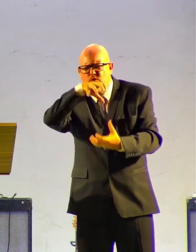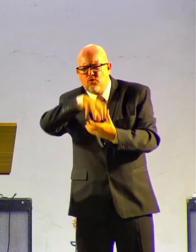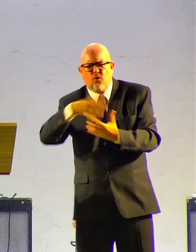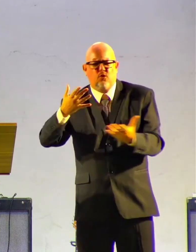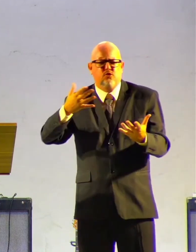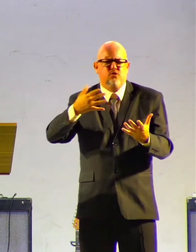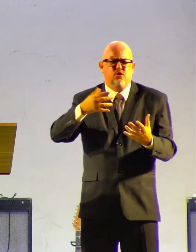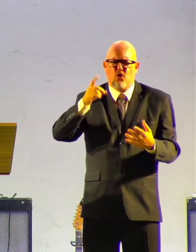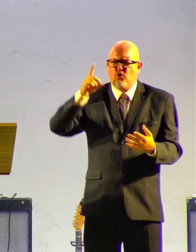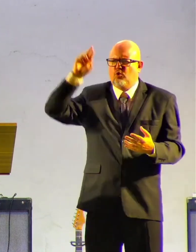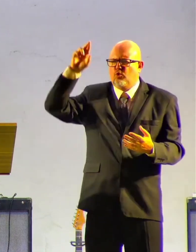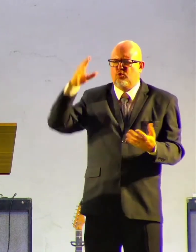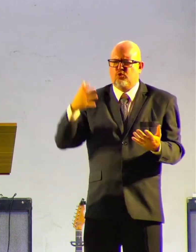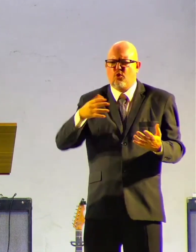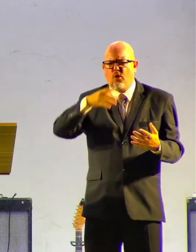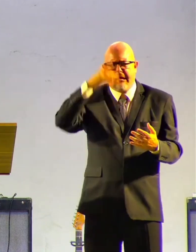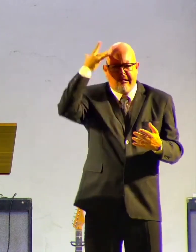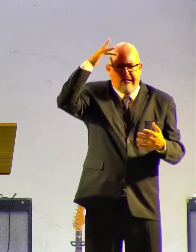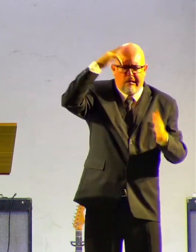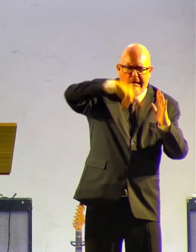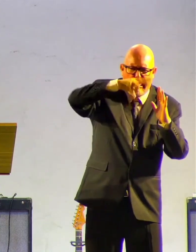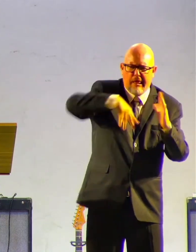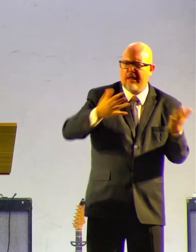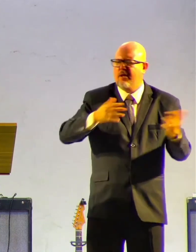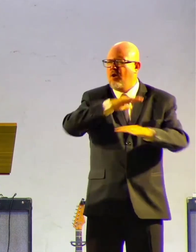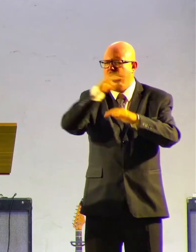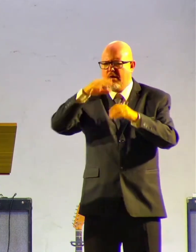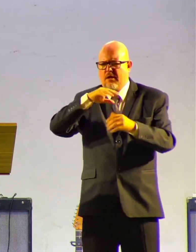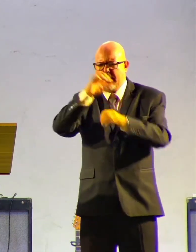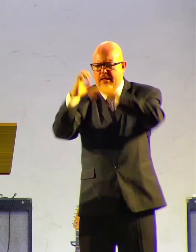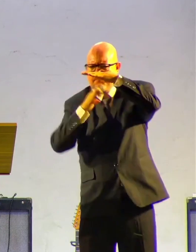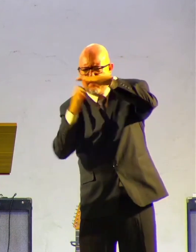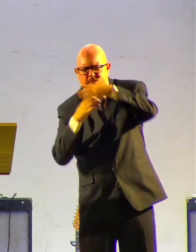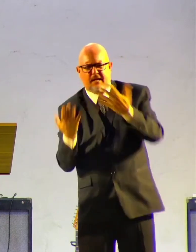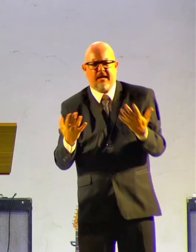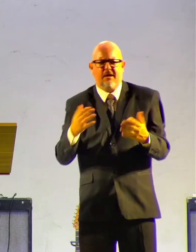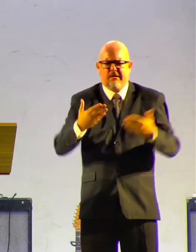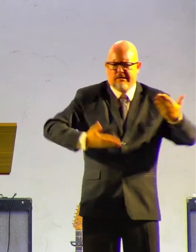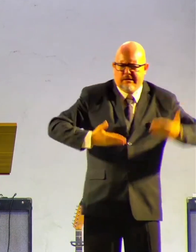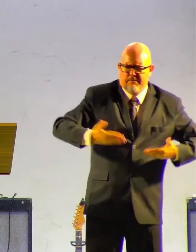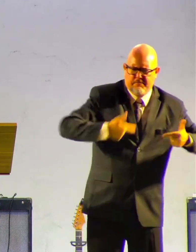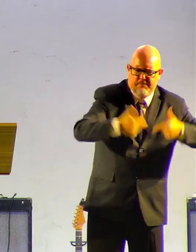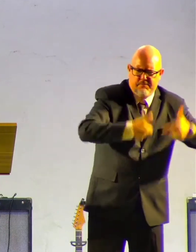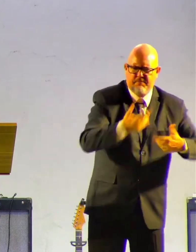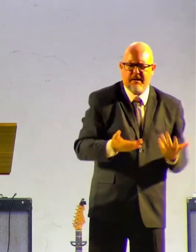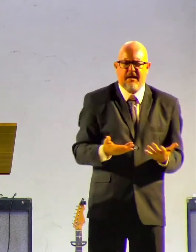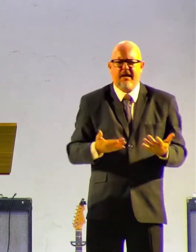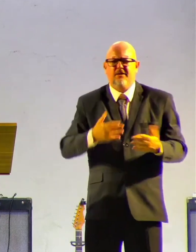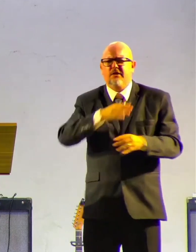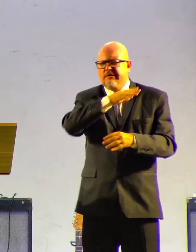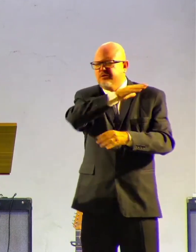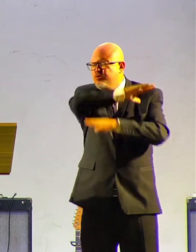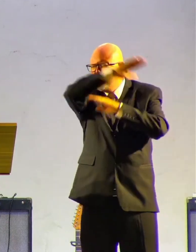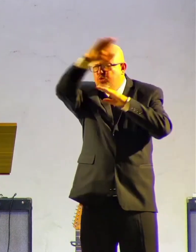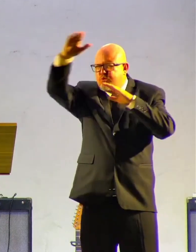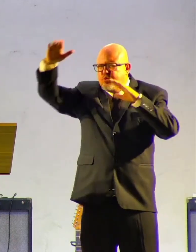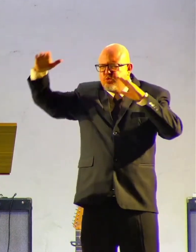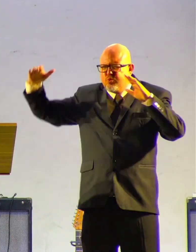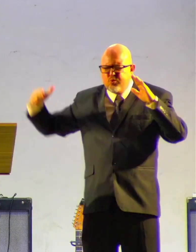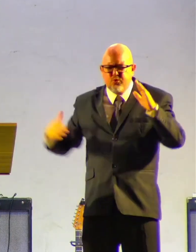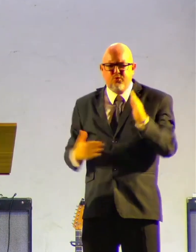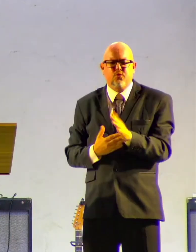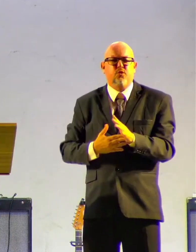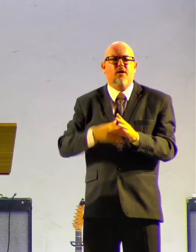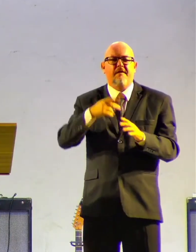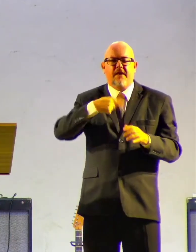levantam, doutores se levantam, analfabetos se levantam, empresários se levantam, empregados se levantam, e todos começam a dizer: eu sou